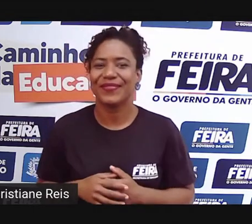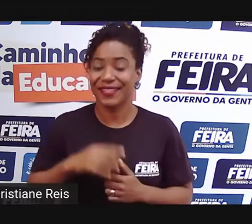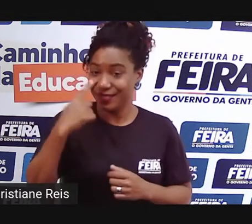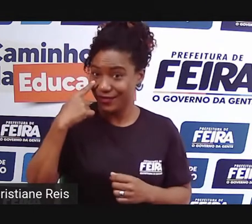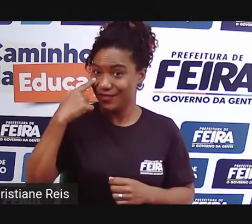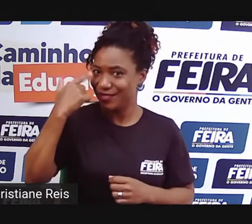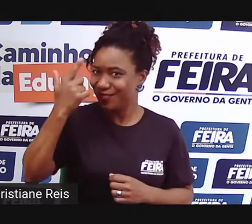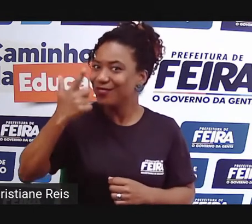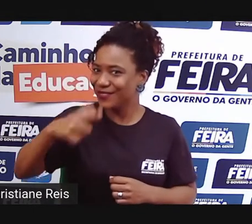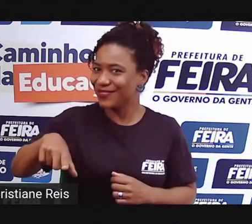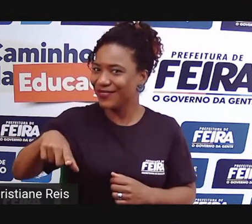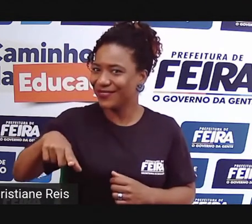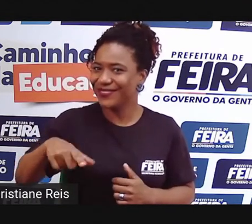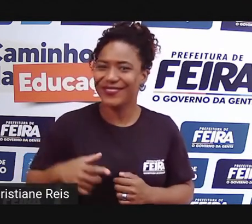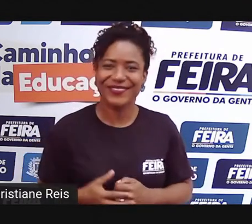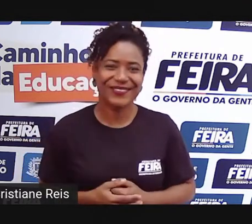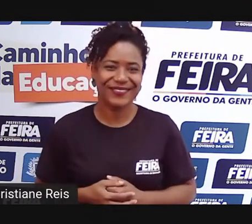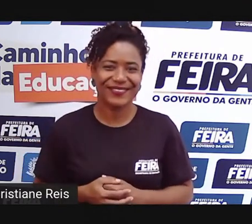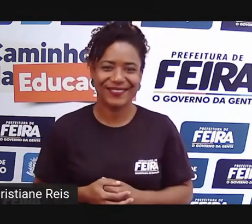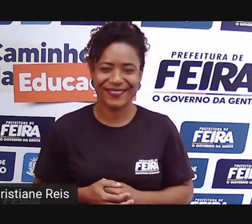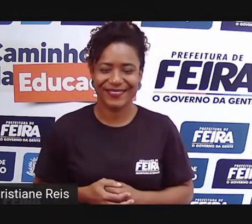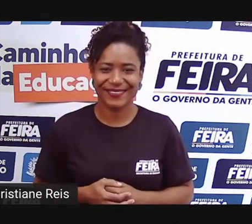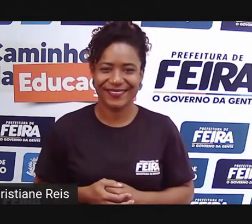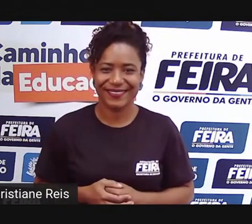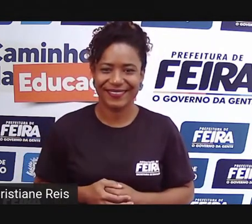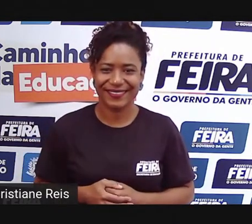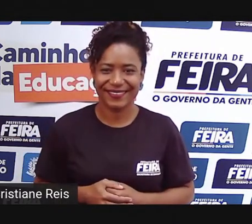mais uma vez, tá?